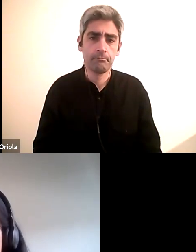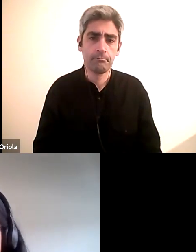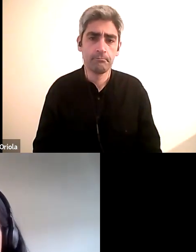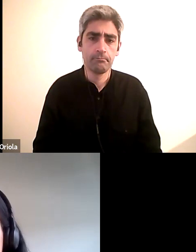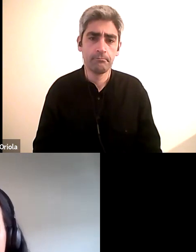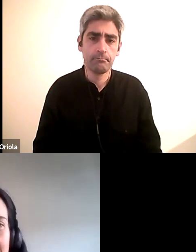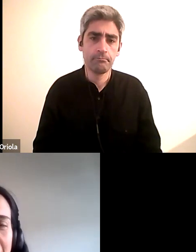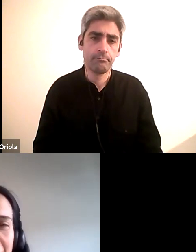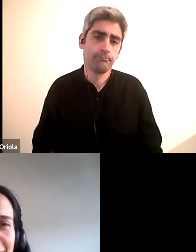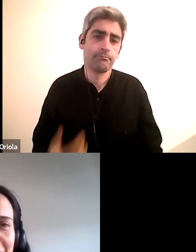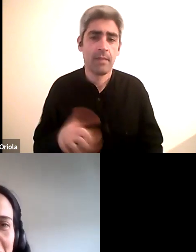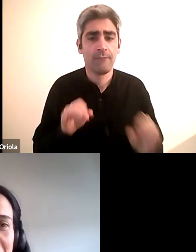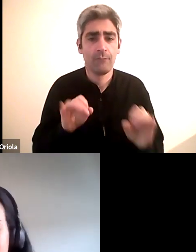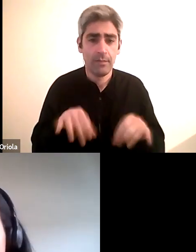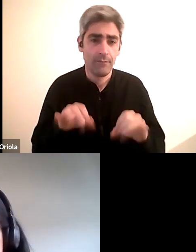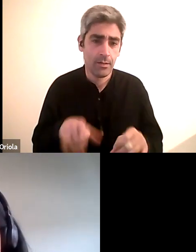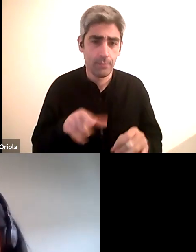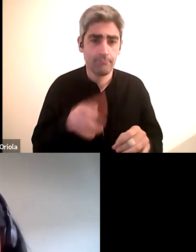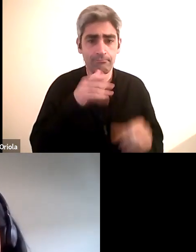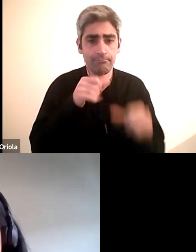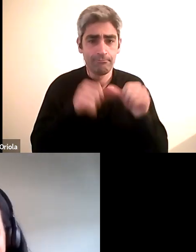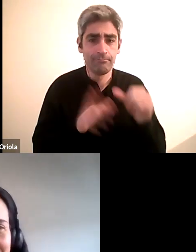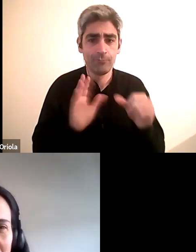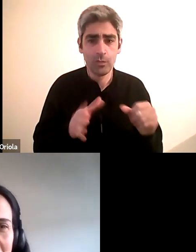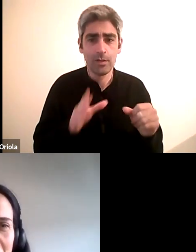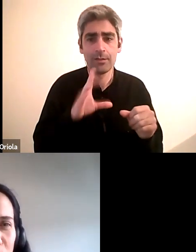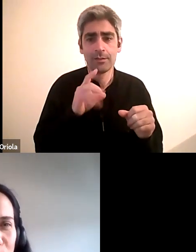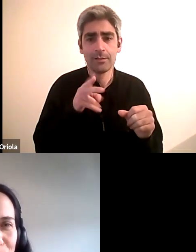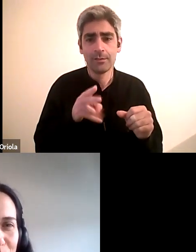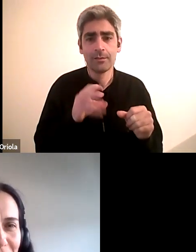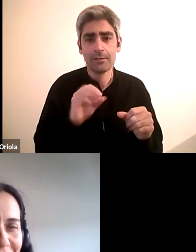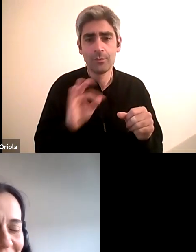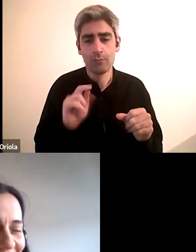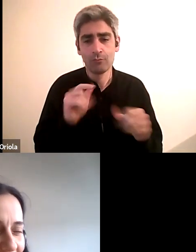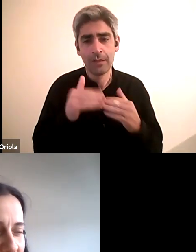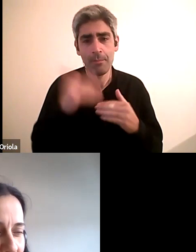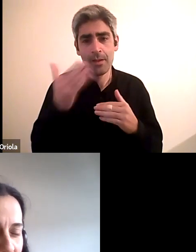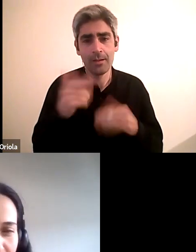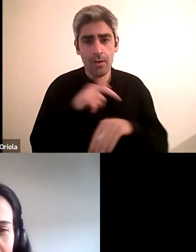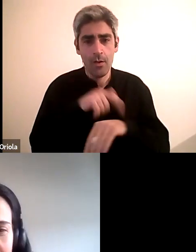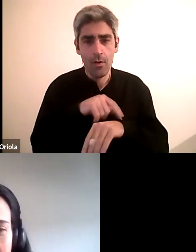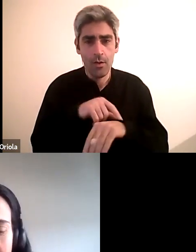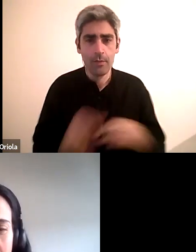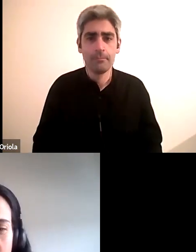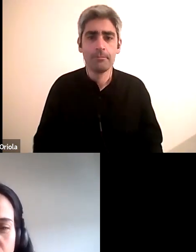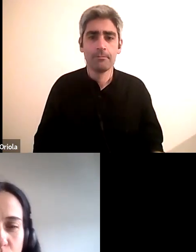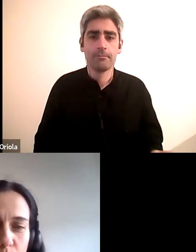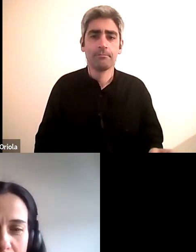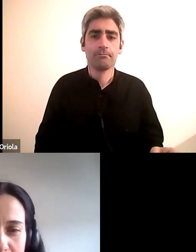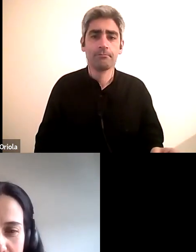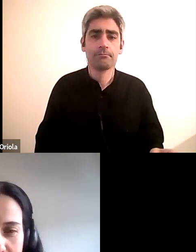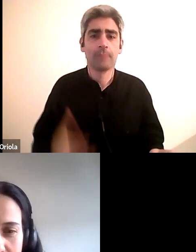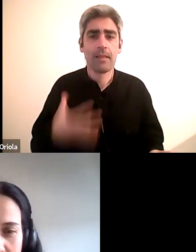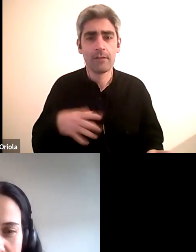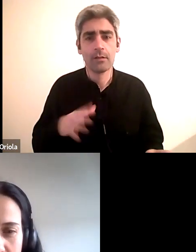Nós vamos dar por encerrada a nossa sessão, que já são 16 horas, já ultrapassamos um pouquinho a nossa hora. Eu vou